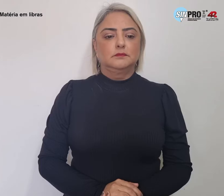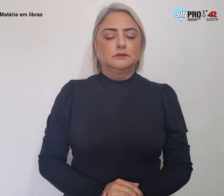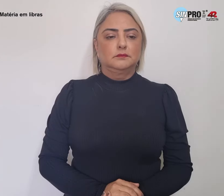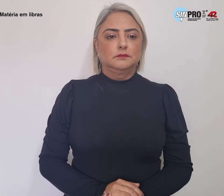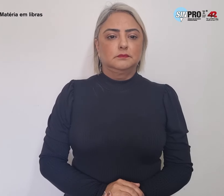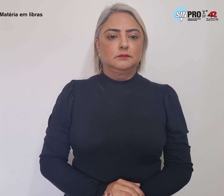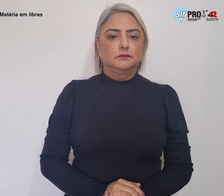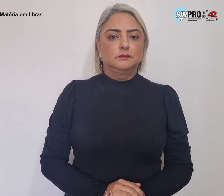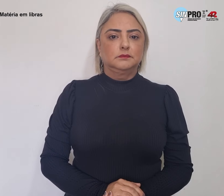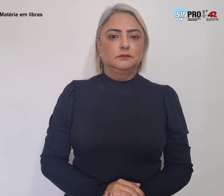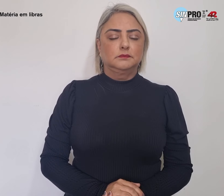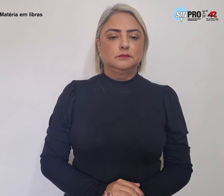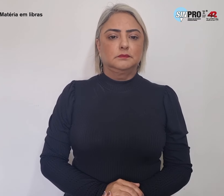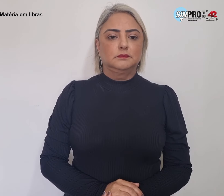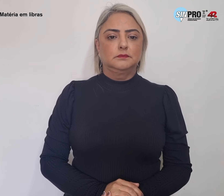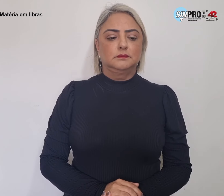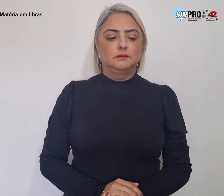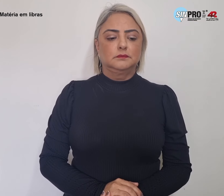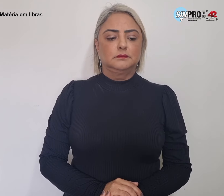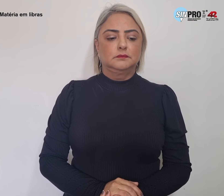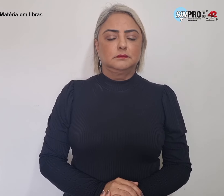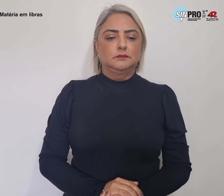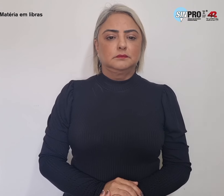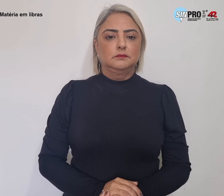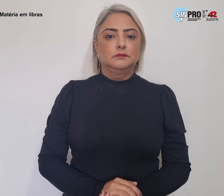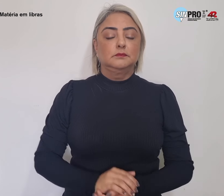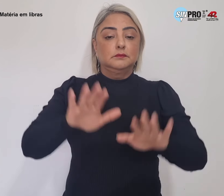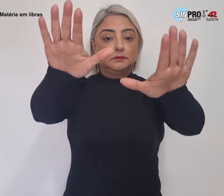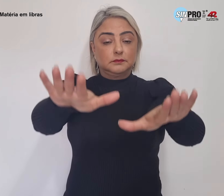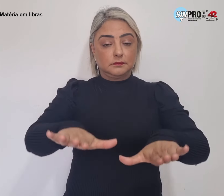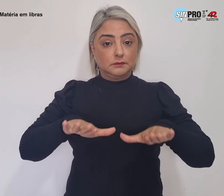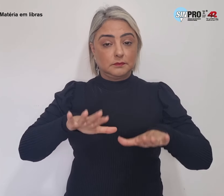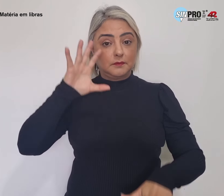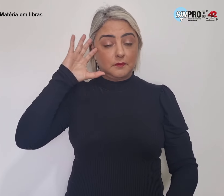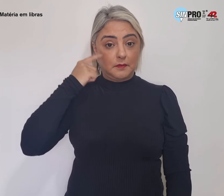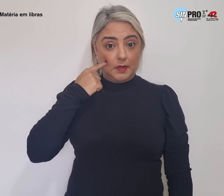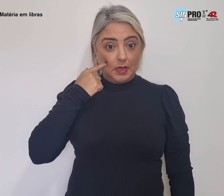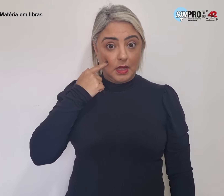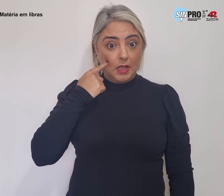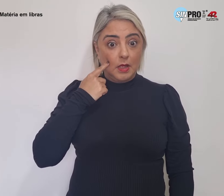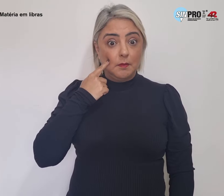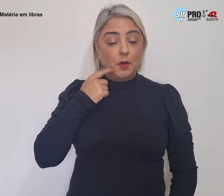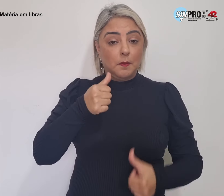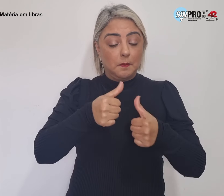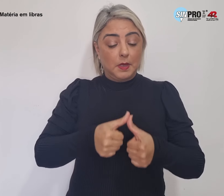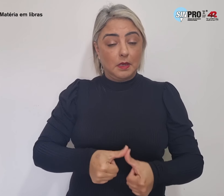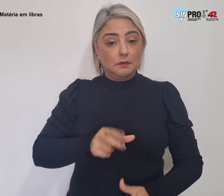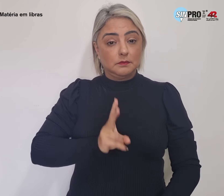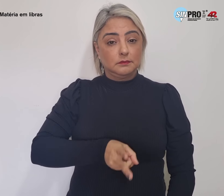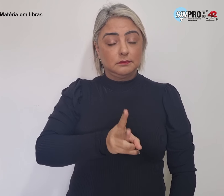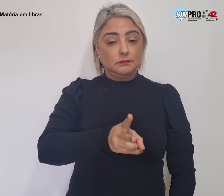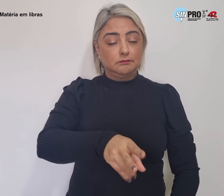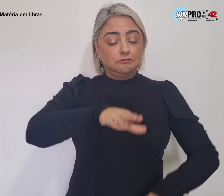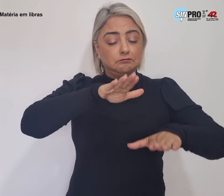A Assembleia decide por Estado Permanente de Mobilização. Diante de uma